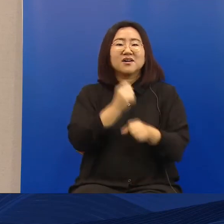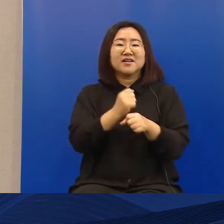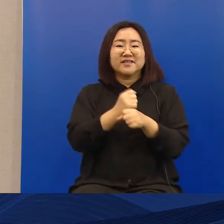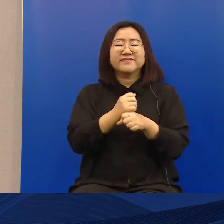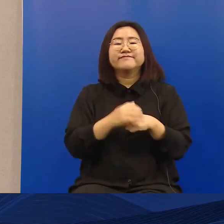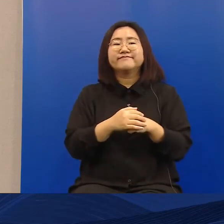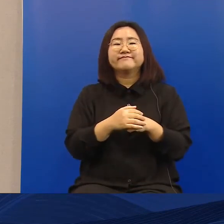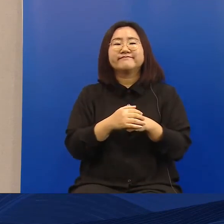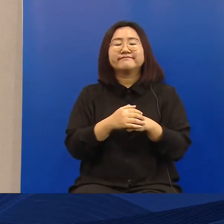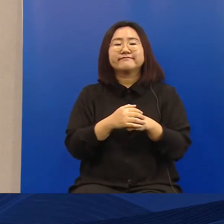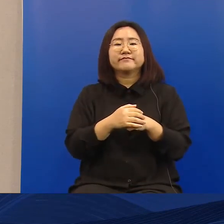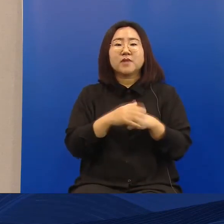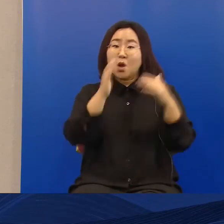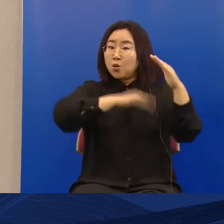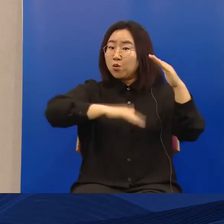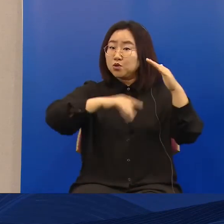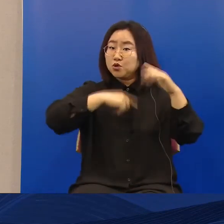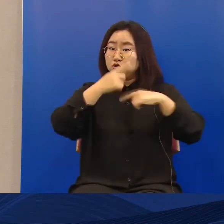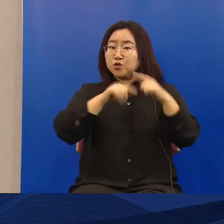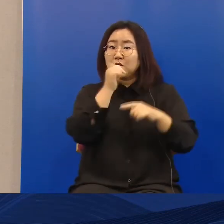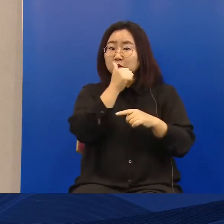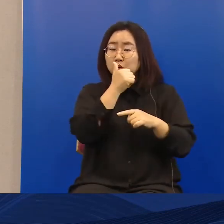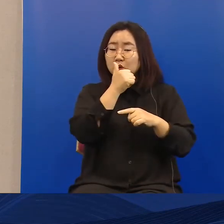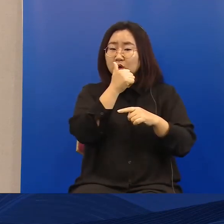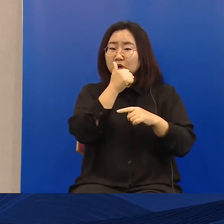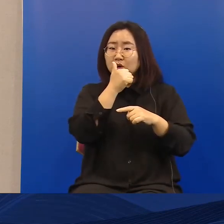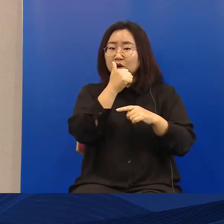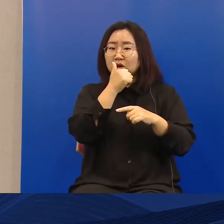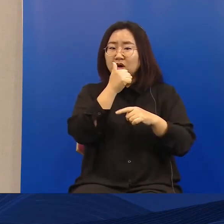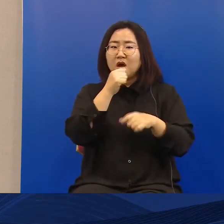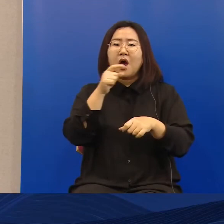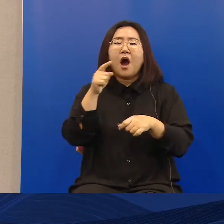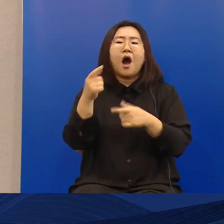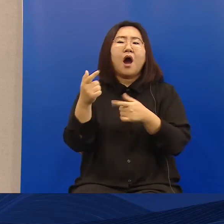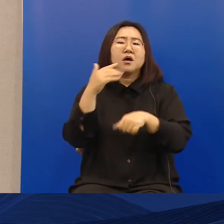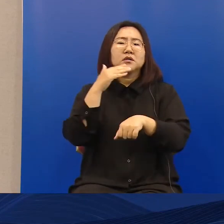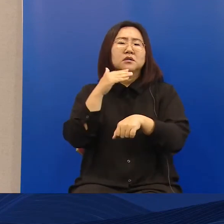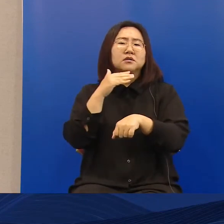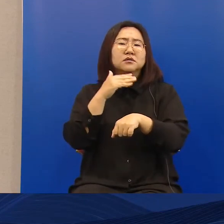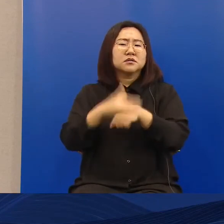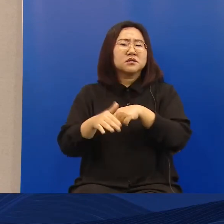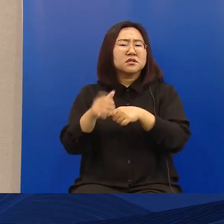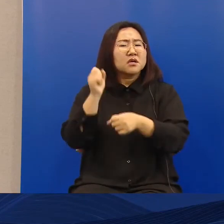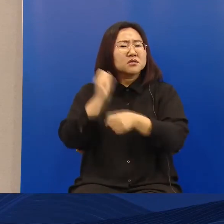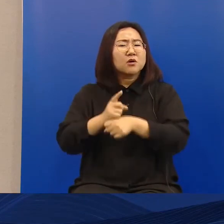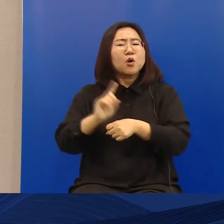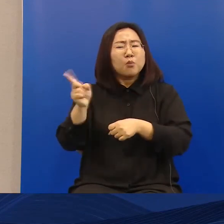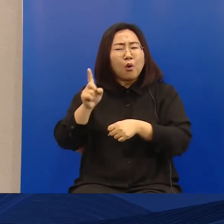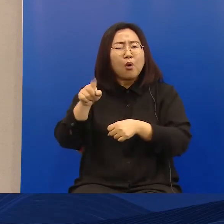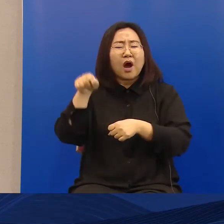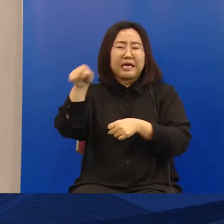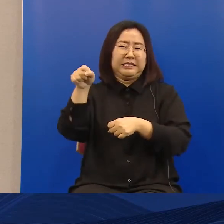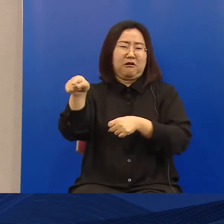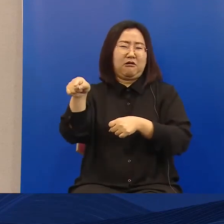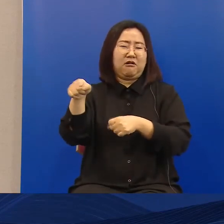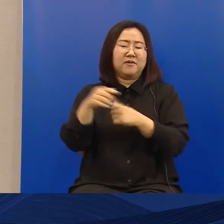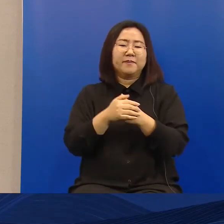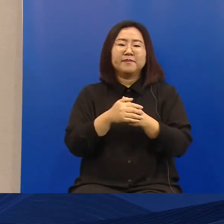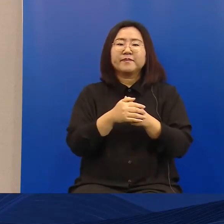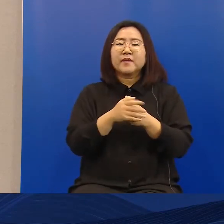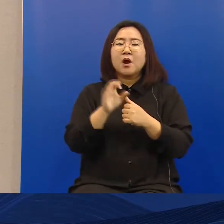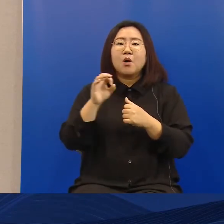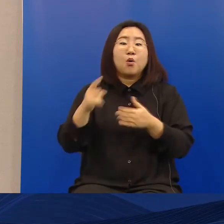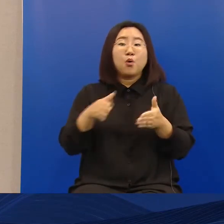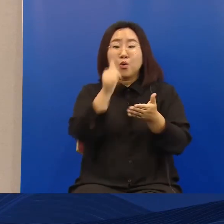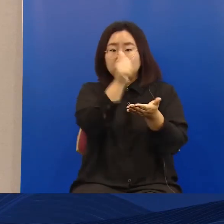해봅니다. 공적 수어 통역이 이런 성격을 가져야 되겠구나는 것을 보여주셨습니다. 지사님을